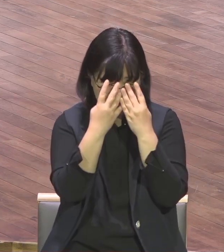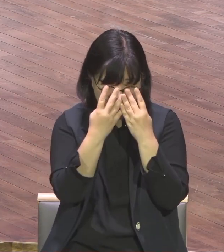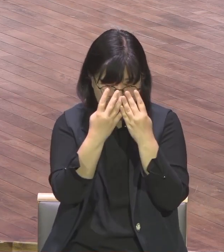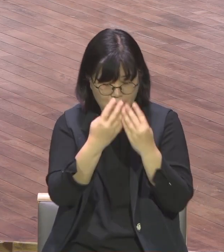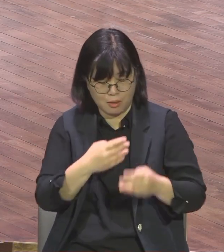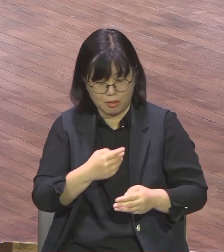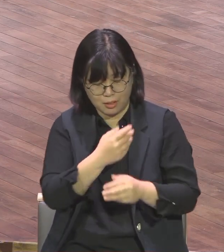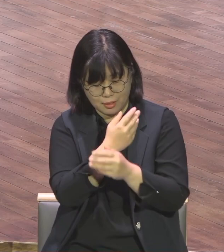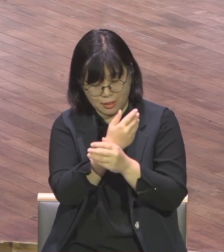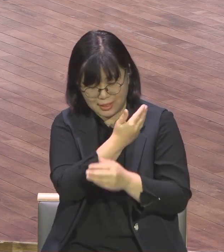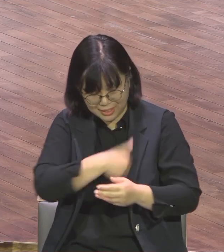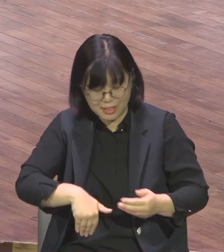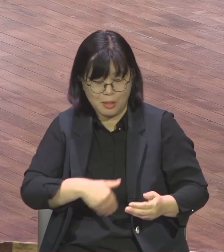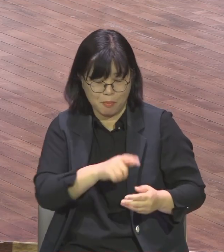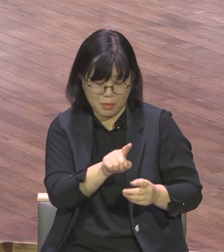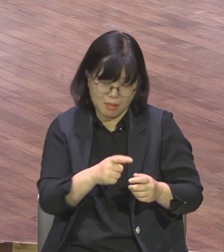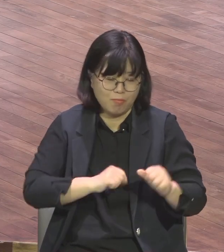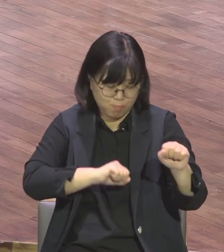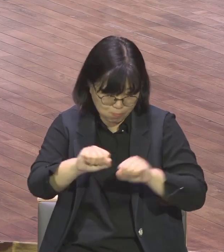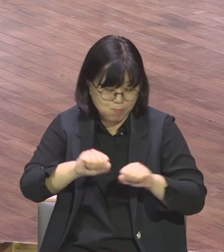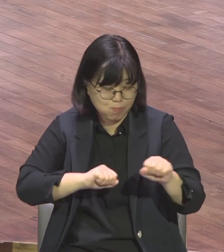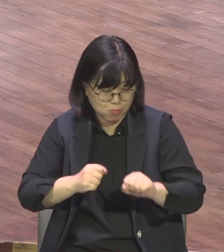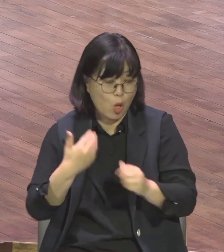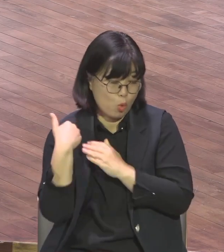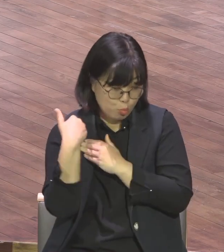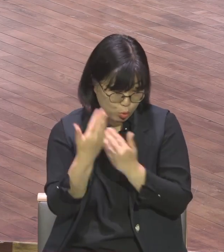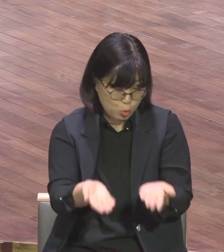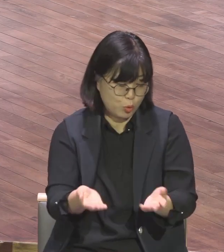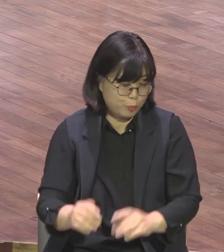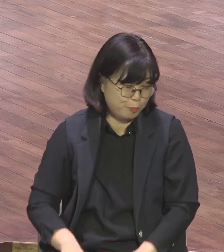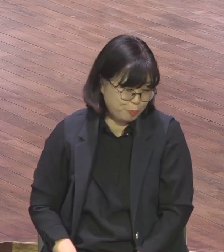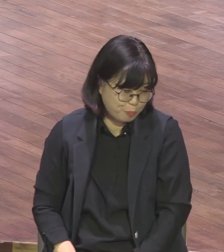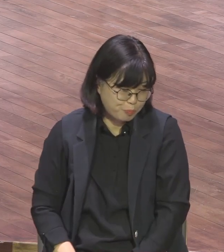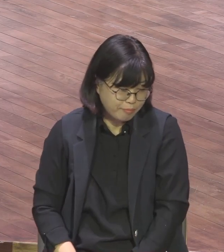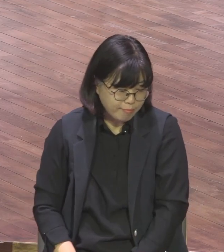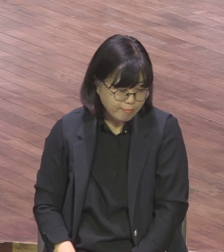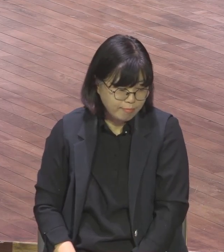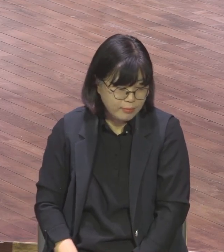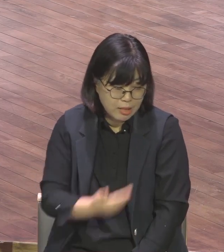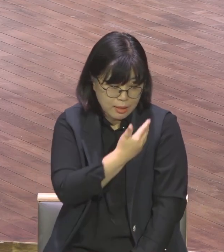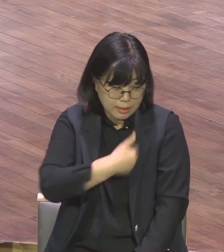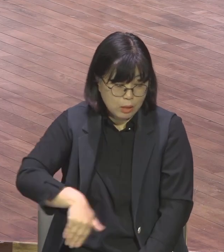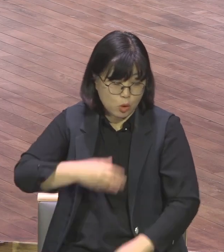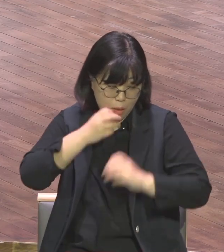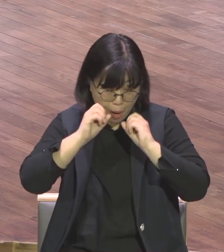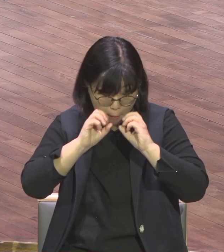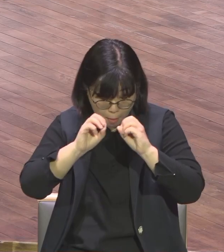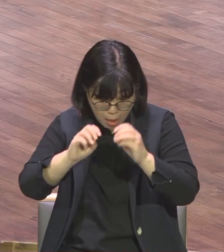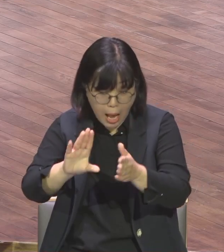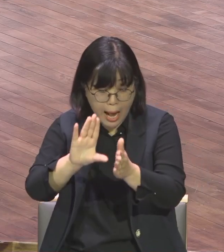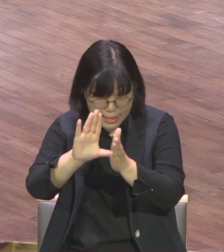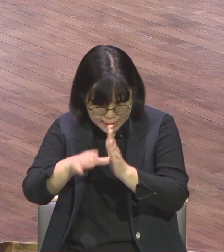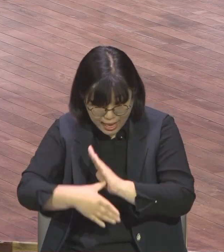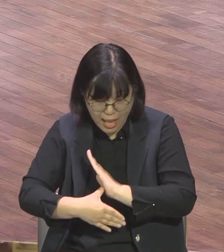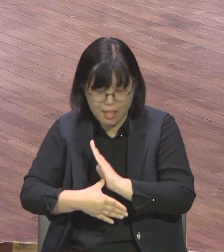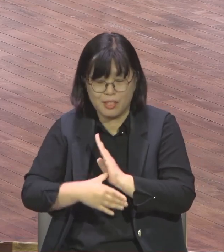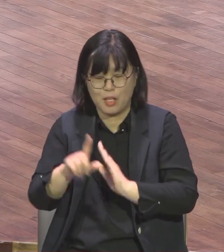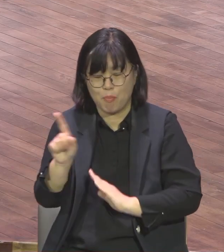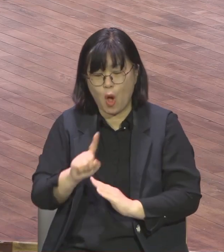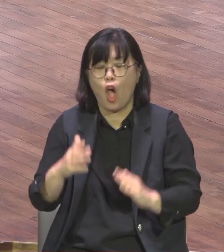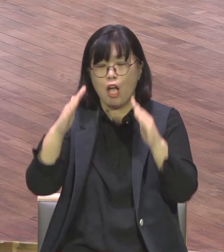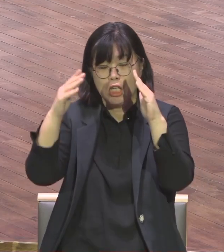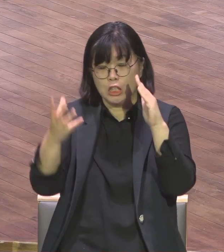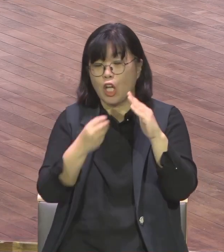여기심을 기뻐하면서 공회 앞에 떠나니라. 그들이 날마다 성전에 있든지 집에 있든지 예수는 그리스도라고